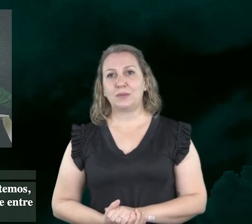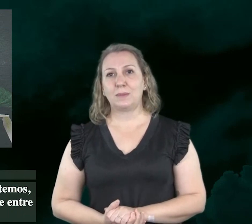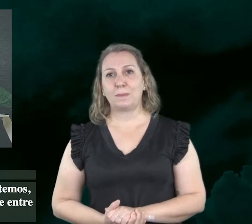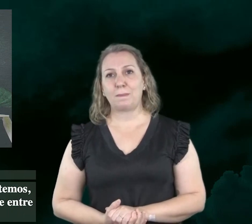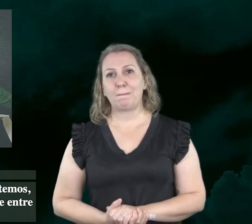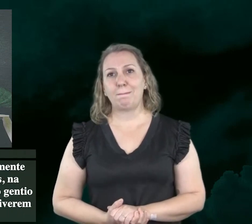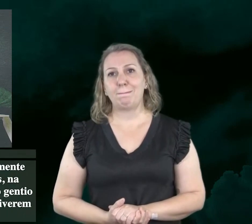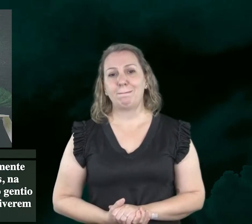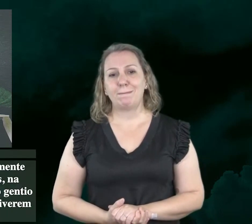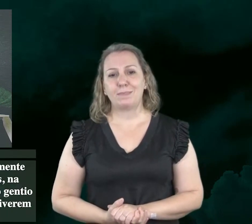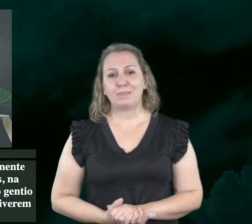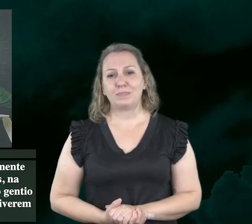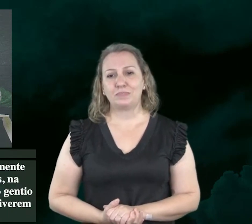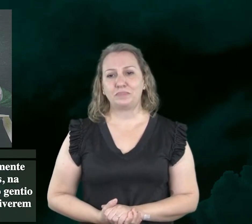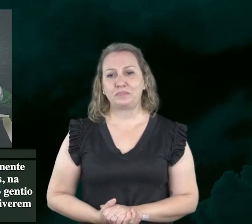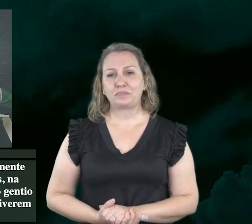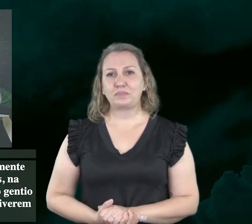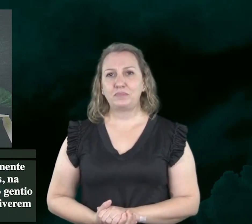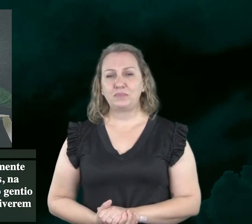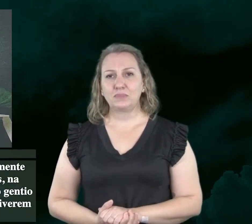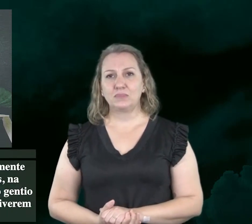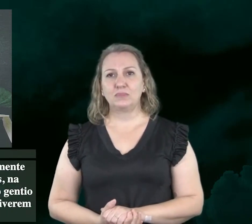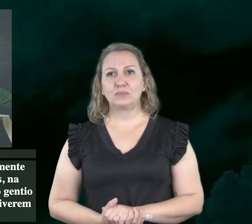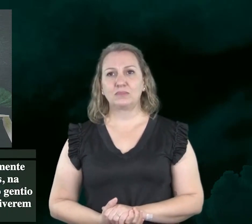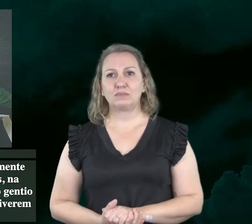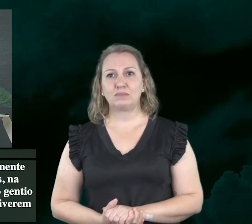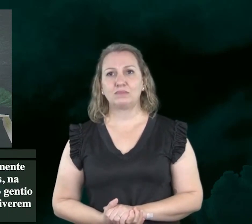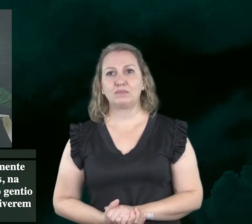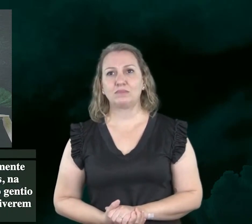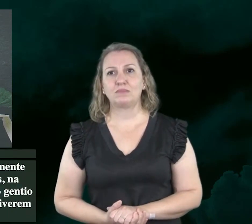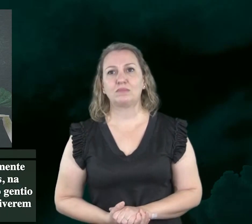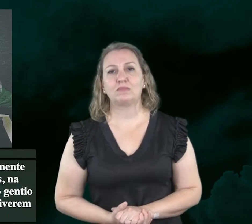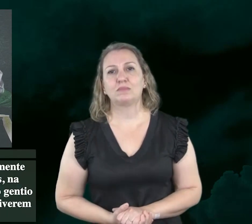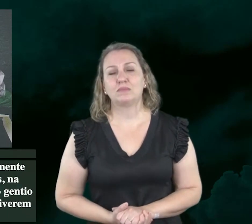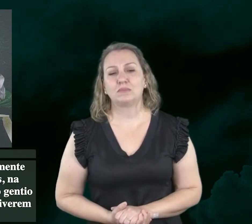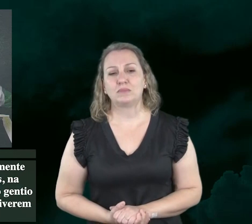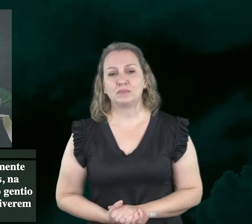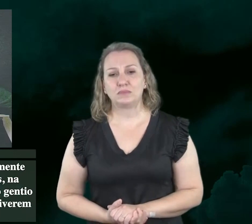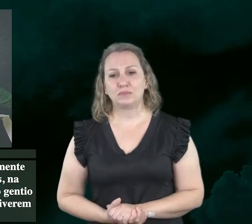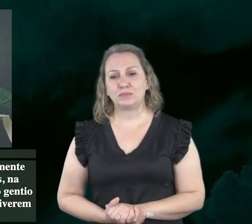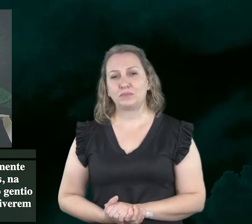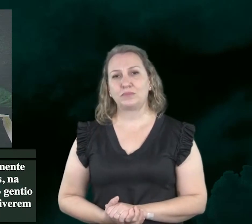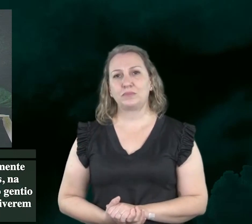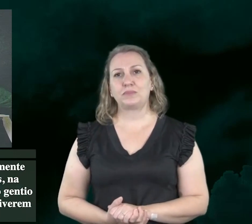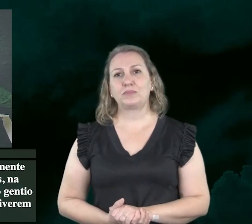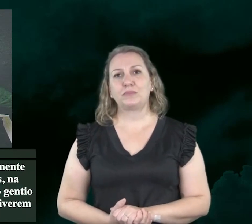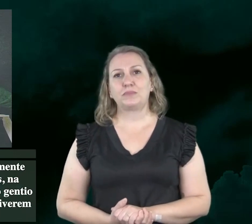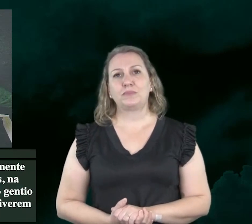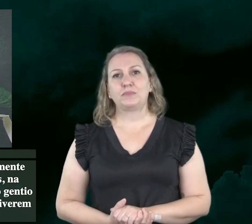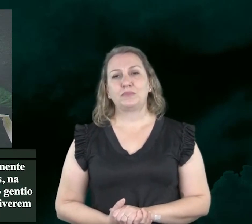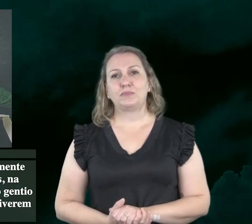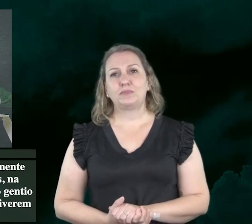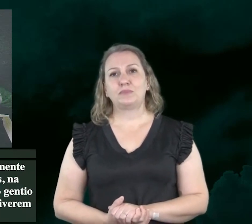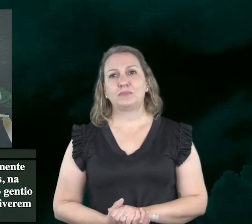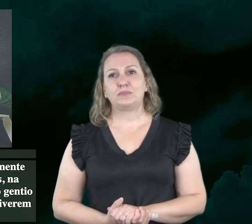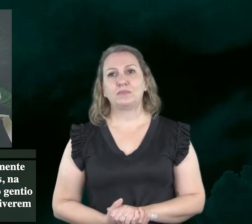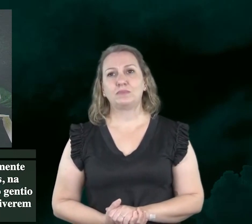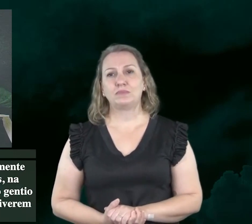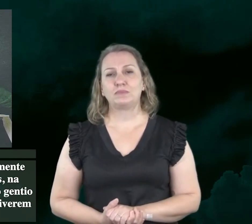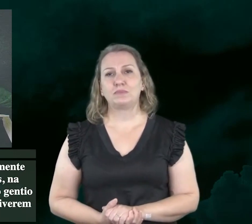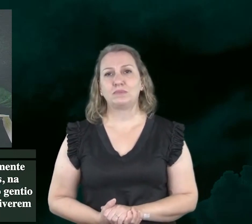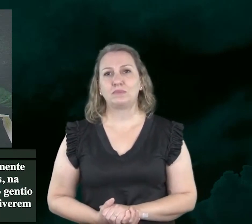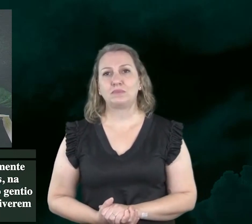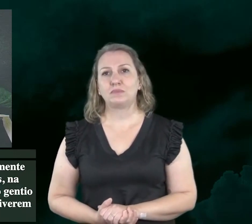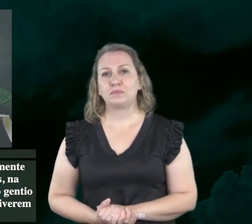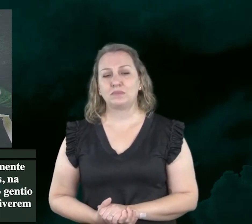Quando, porém, vi que não procediam corretamente segundo a verdade do Evangelho, disse a Cefas, na presença